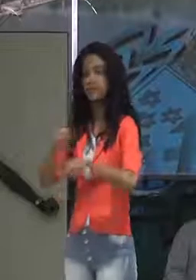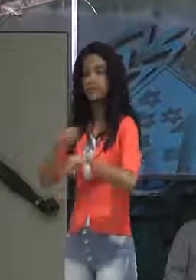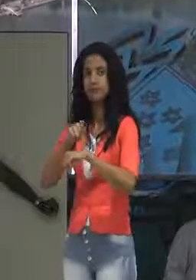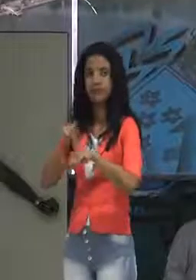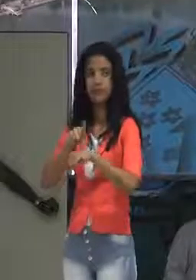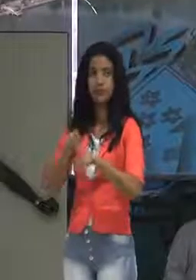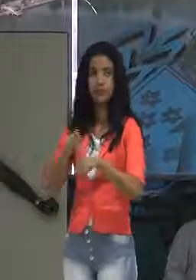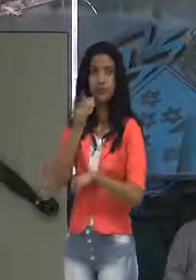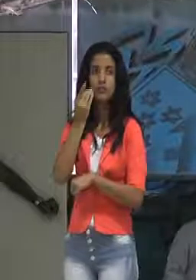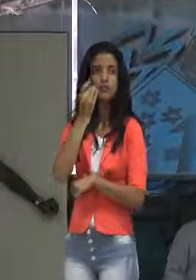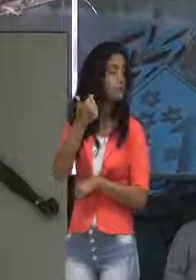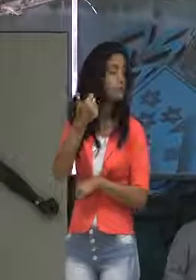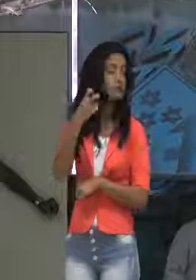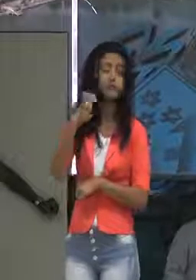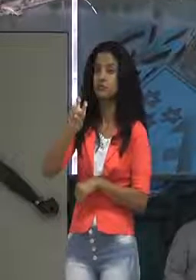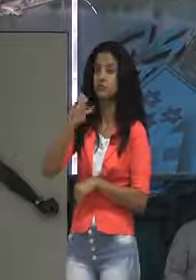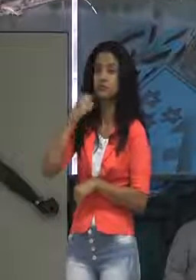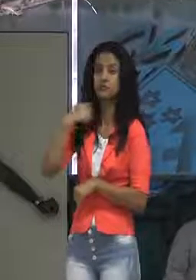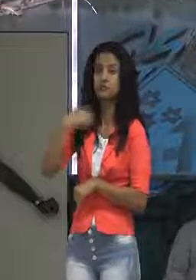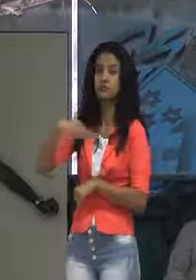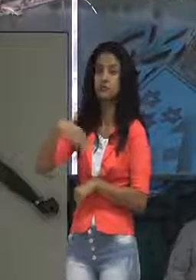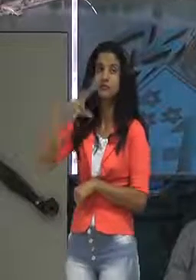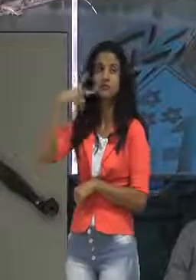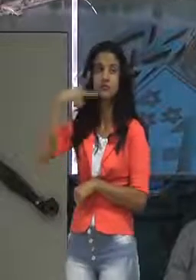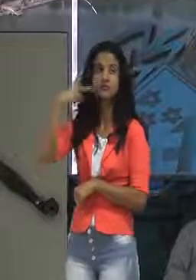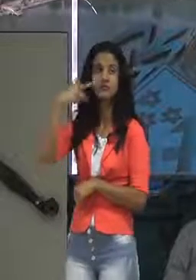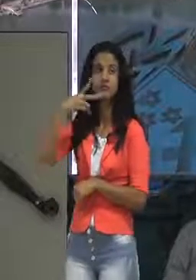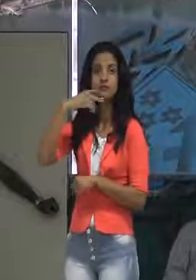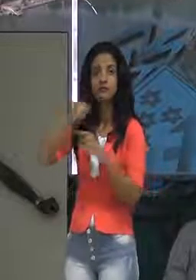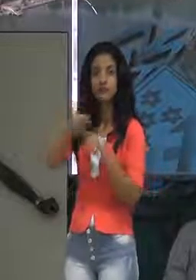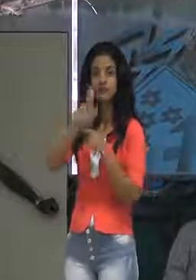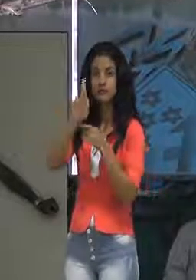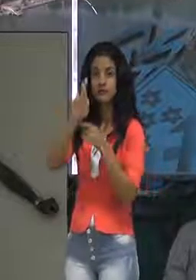das sessões, 15 de maio, vereador Juarez Barbosa.